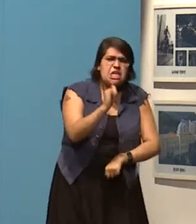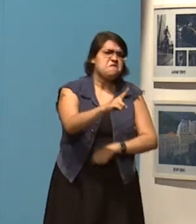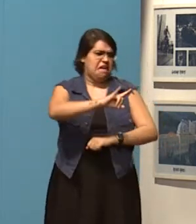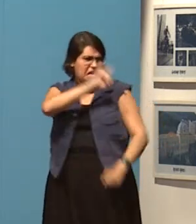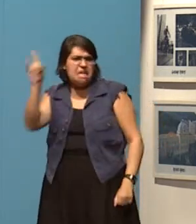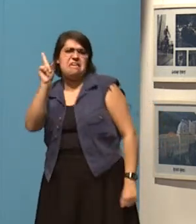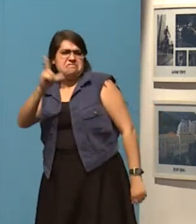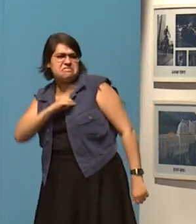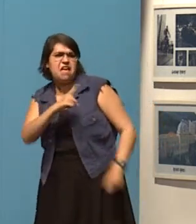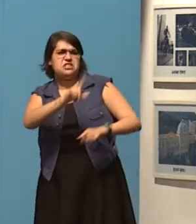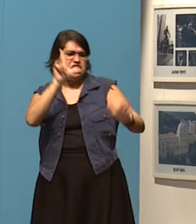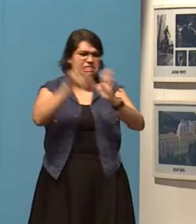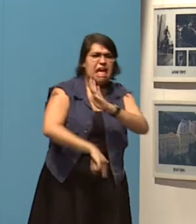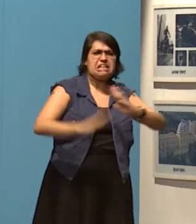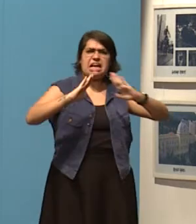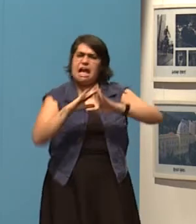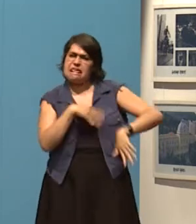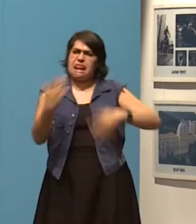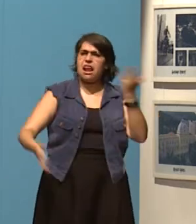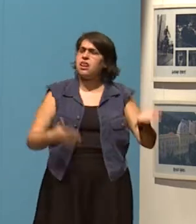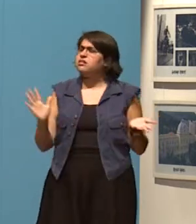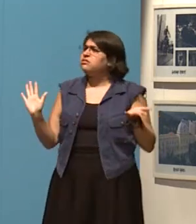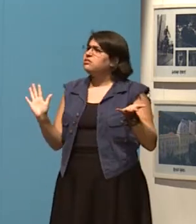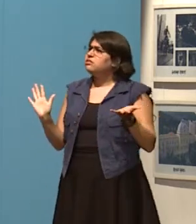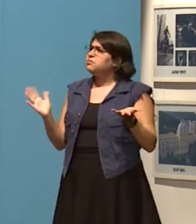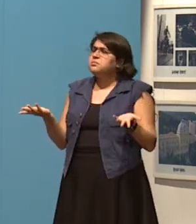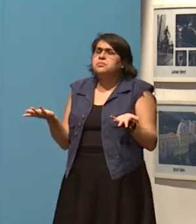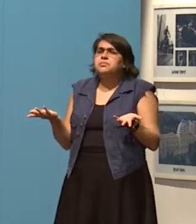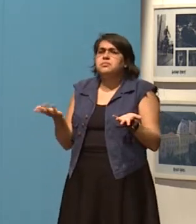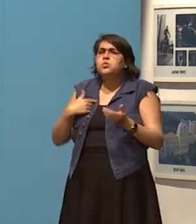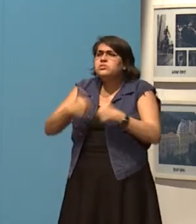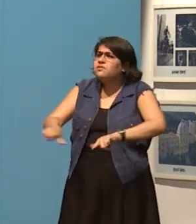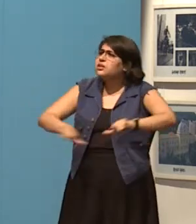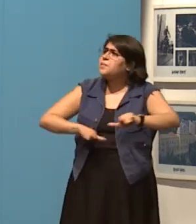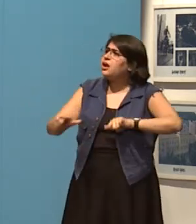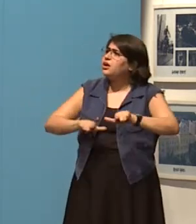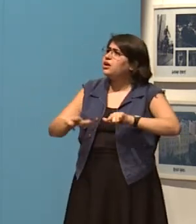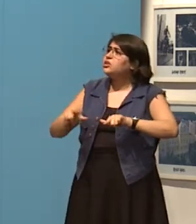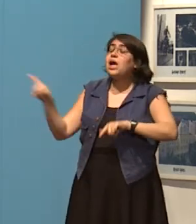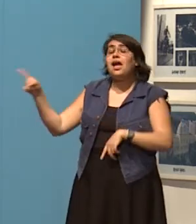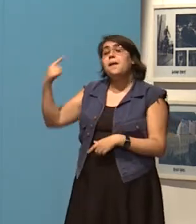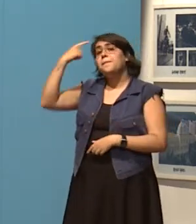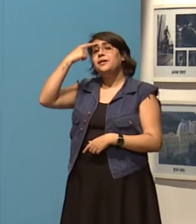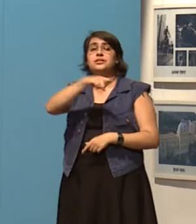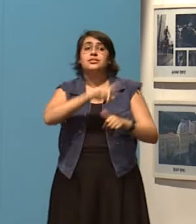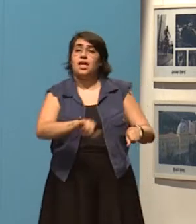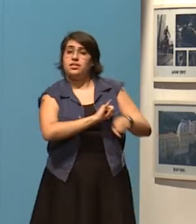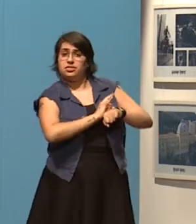marido: o que que aconteceu? E o marido fala: mas você me atraiu, você está chegando essa hora em casa, que absurdo. Mas espera aí, eu